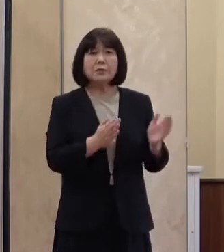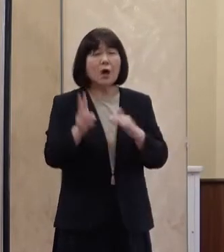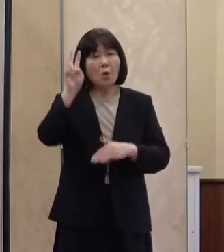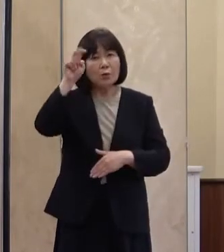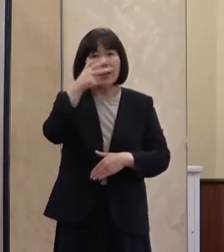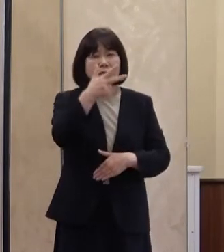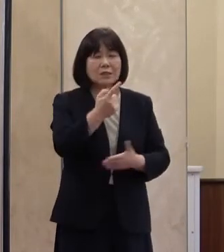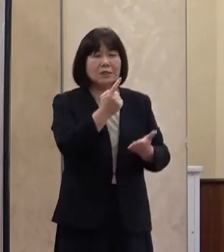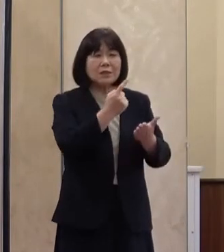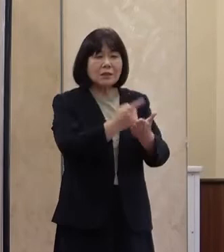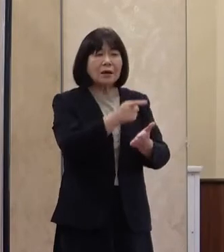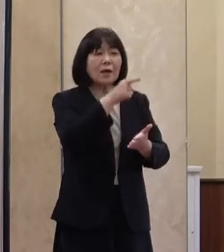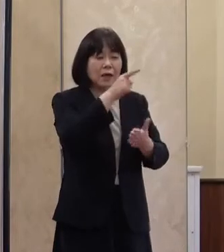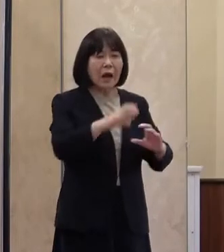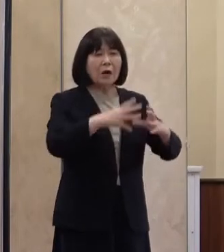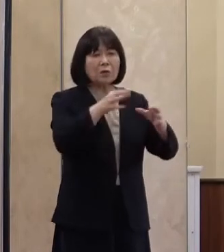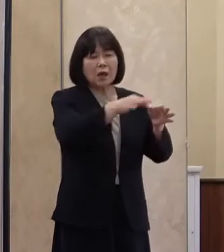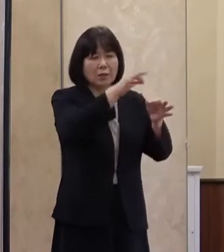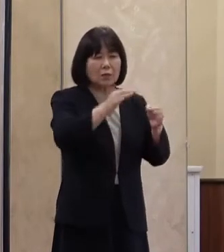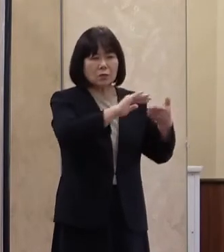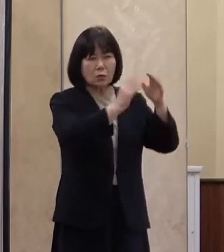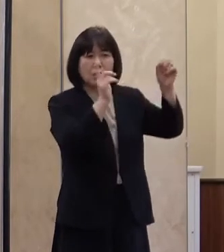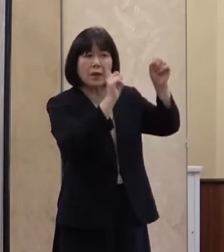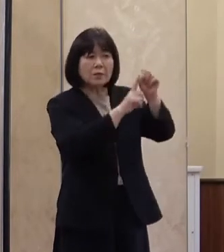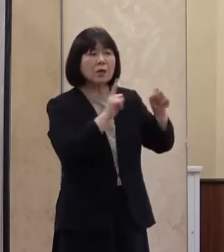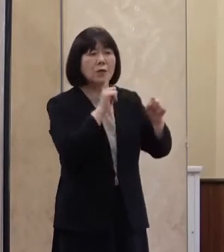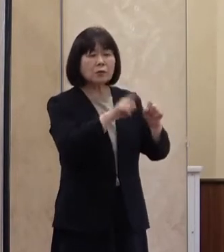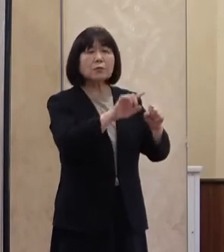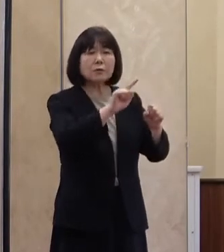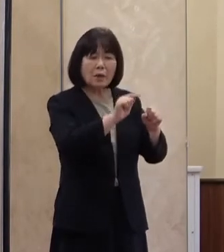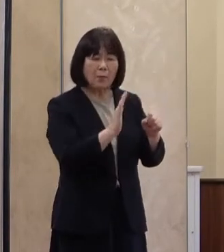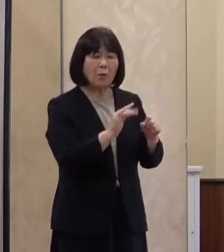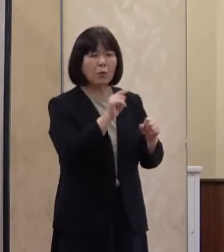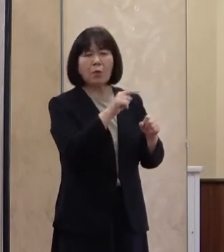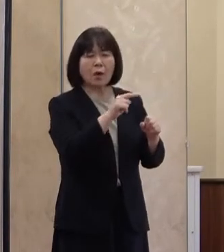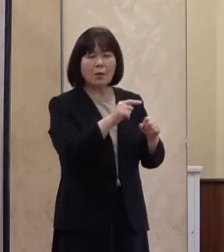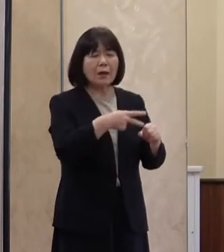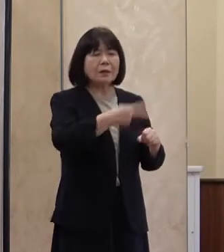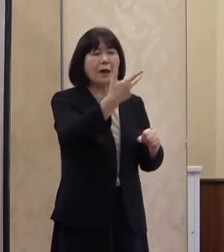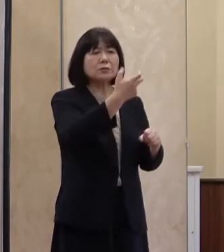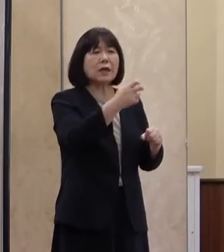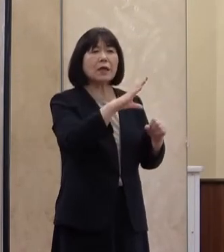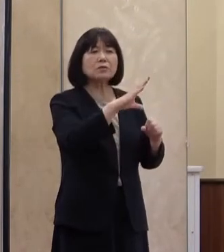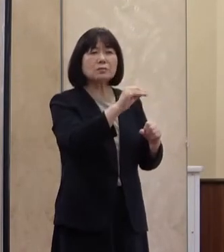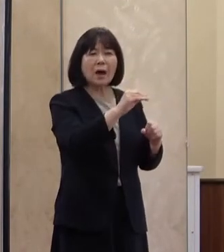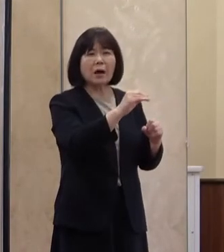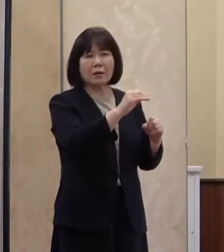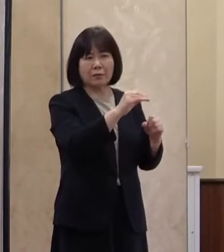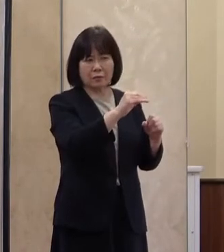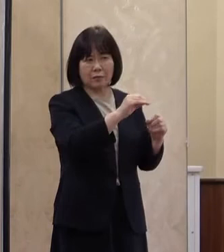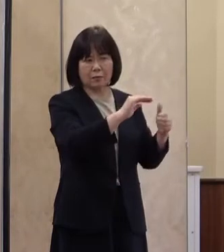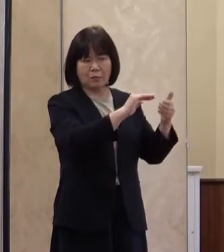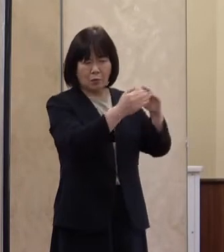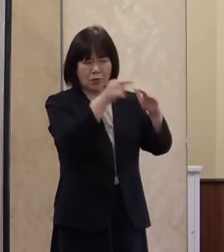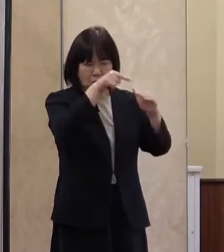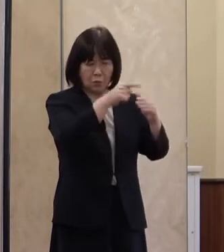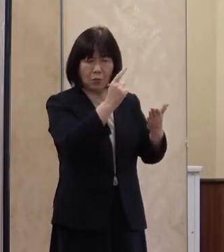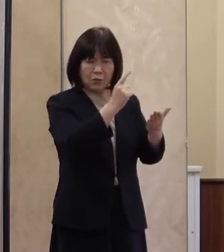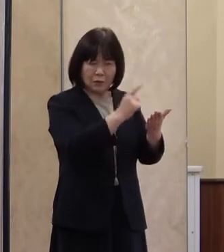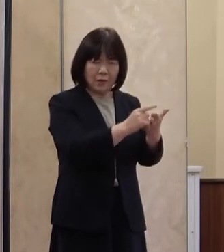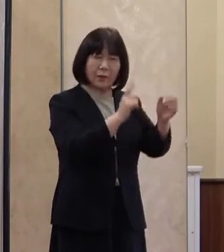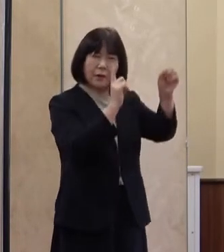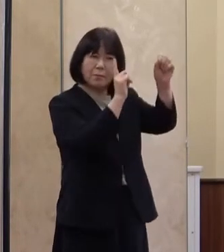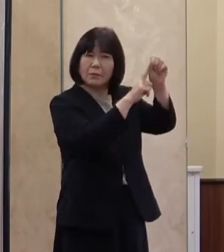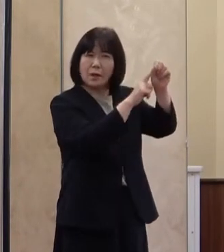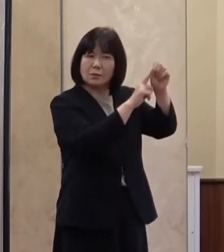市だけが単体で国際金融都市を目指すって言ったって、それはなかなかこの270万都市、整理市だけで目指すって言ったって、そん